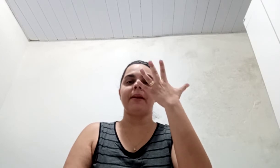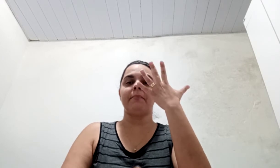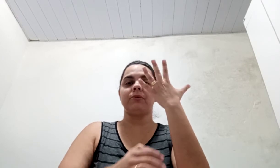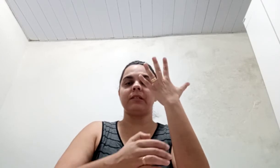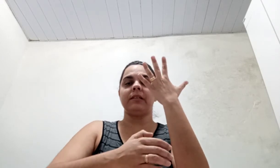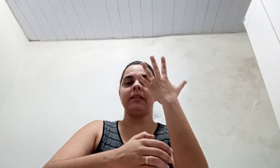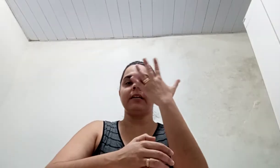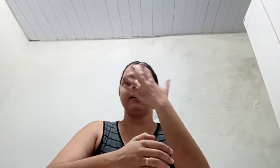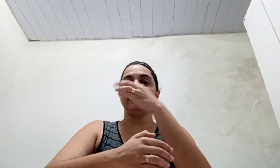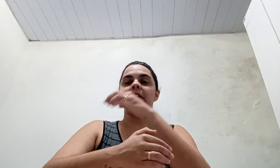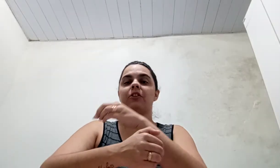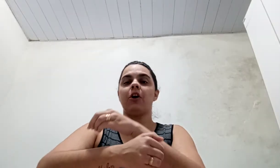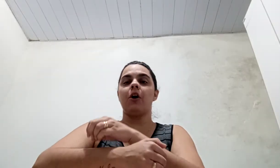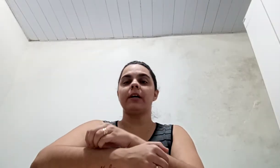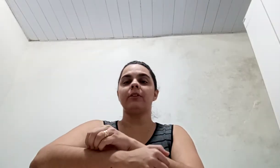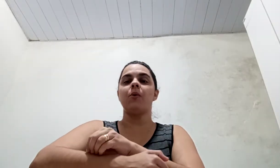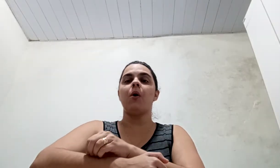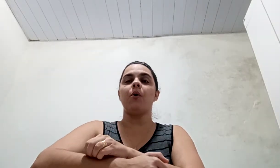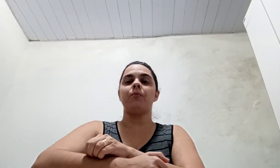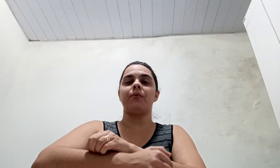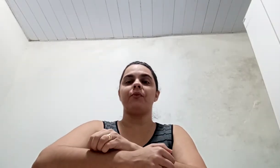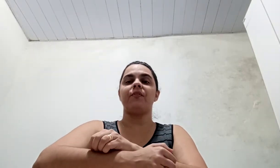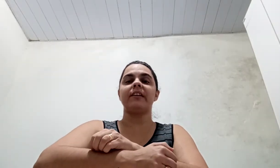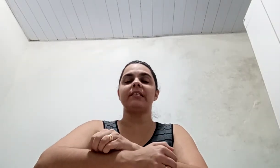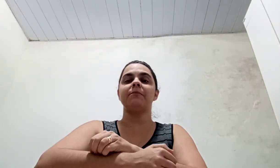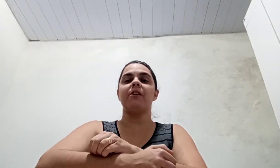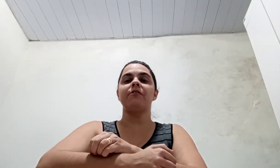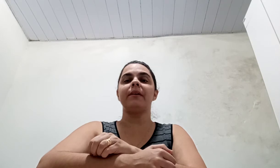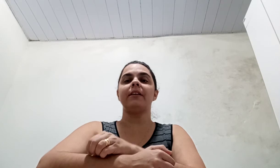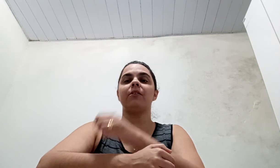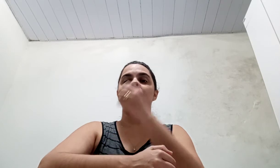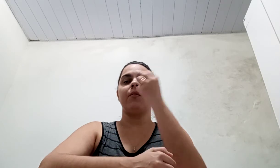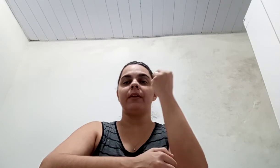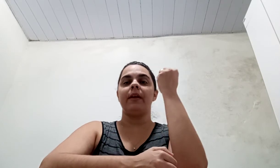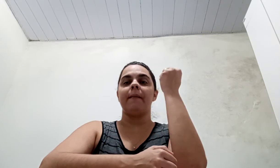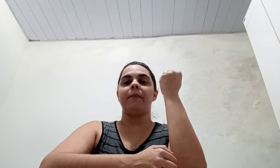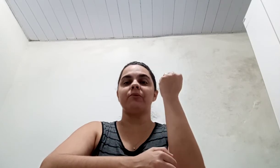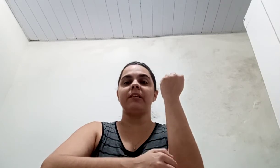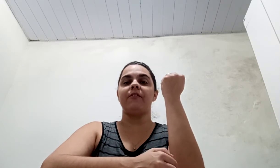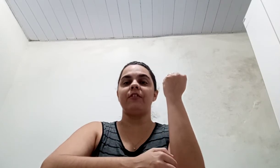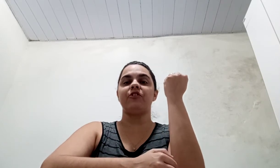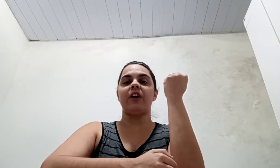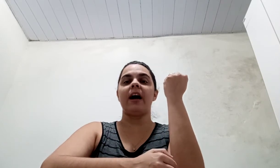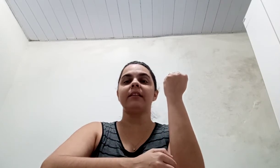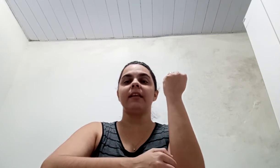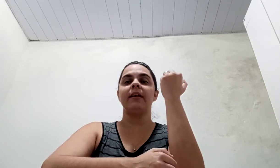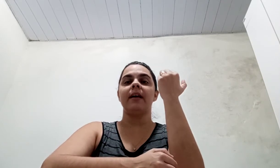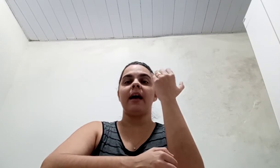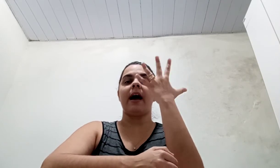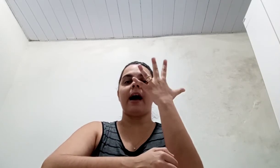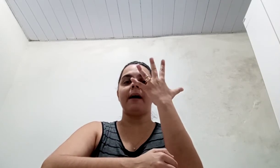a mãozinha e toca no ombro. Faz esse movimento, ó. Mãozinha fechada,